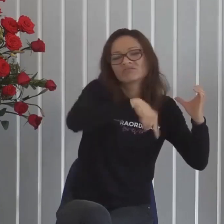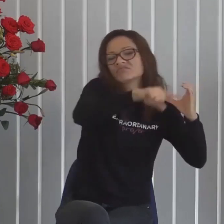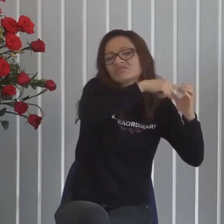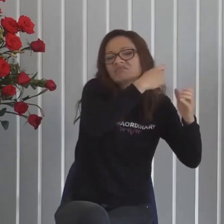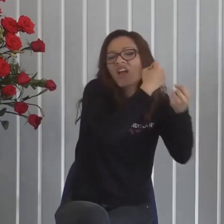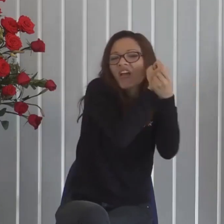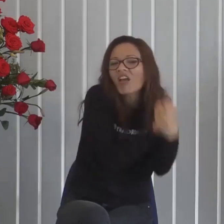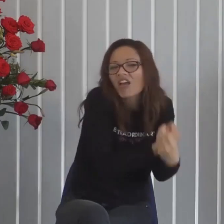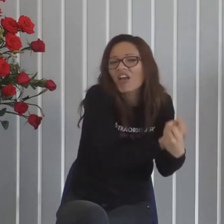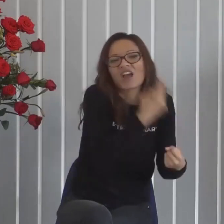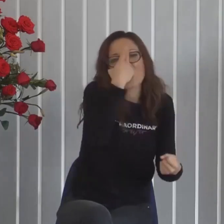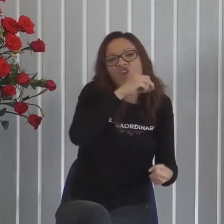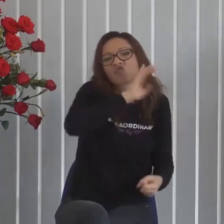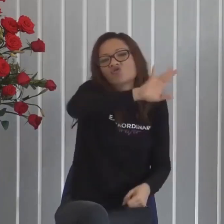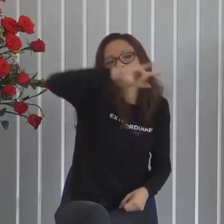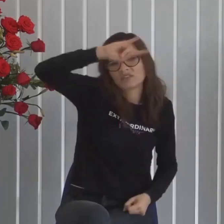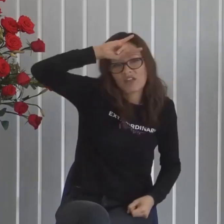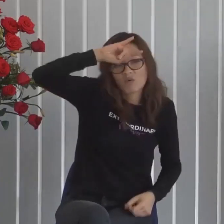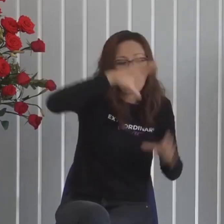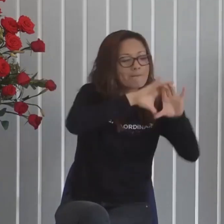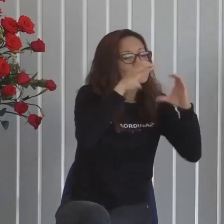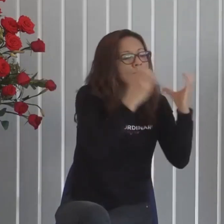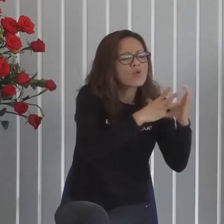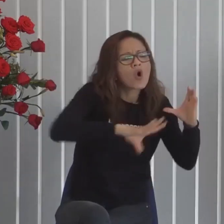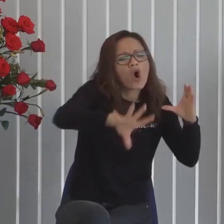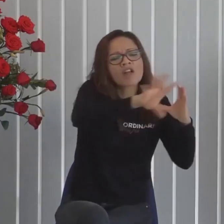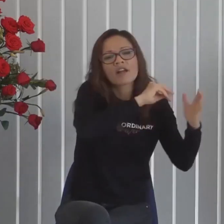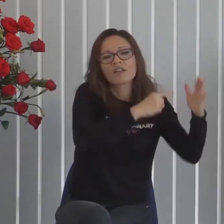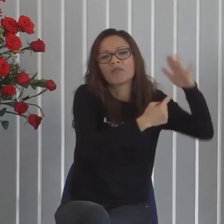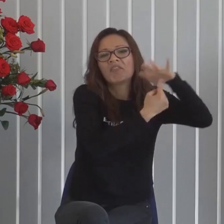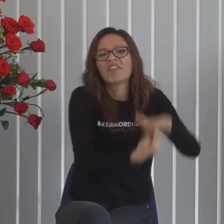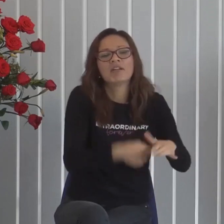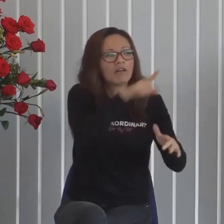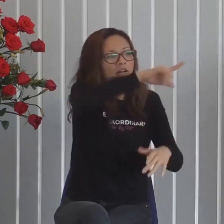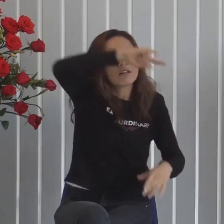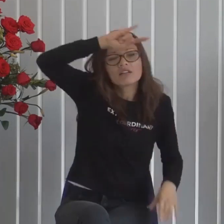los hijos del diablo. El mundo entero está bajo el maligno.